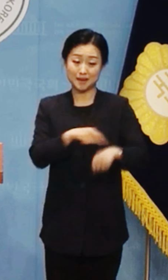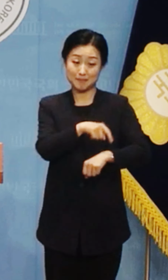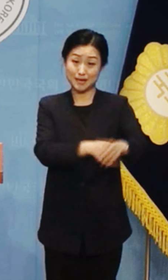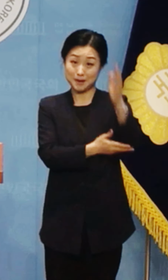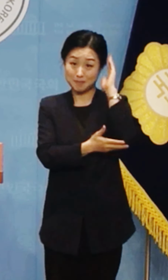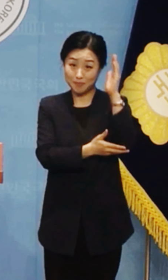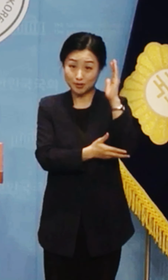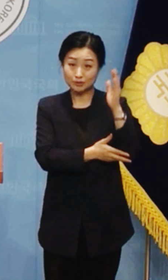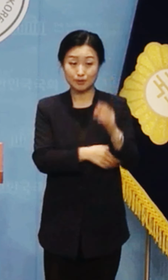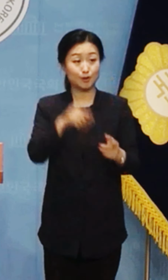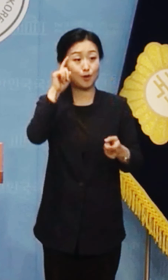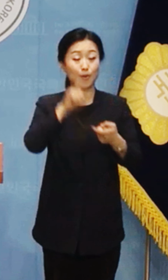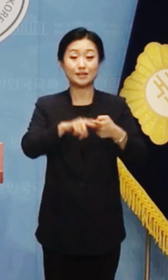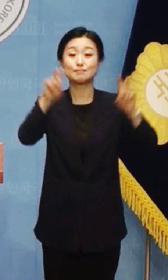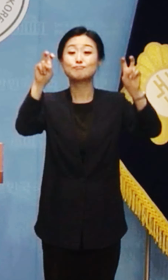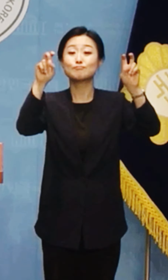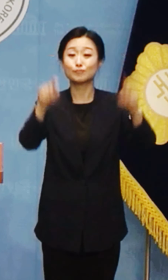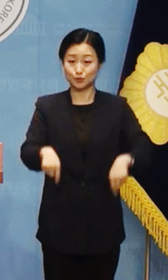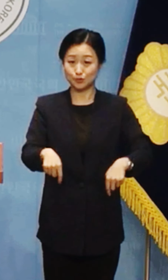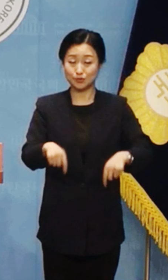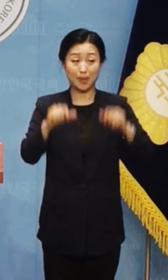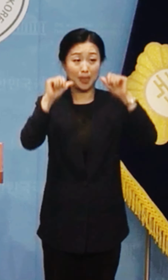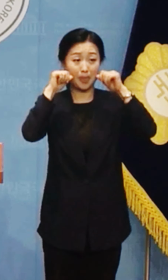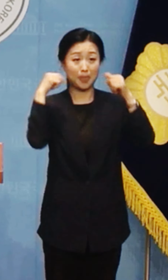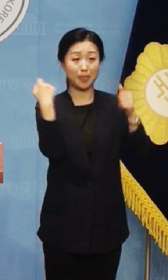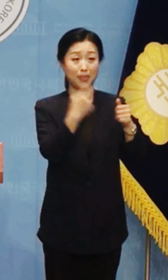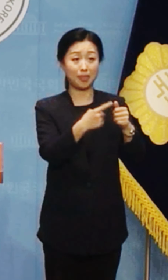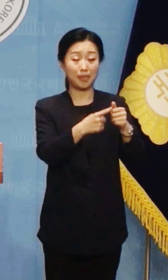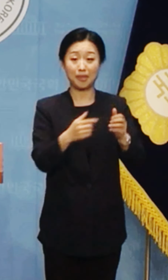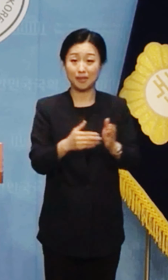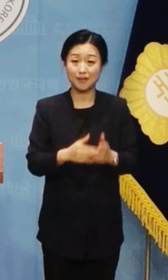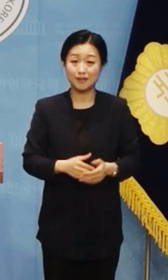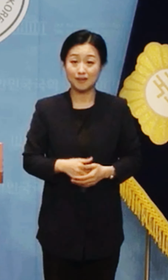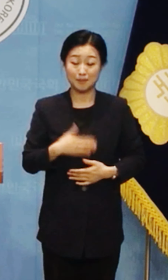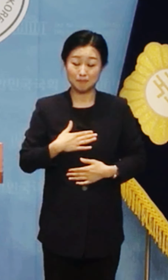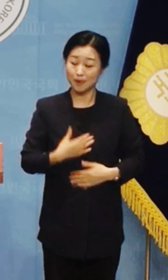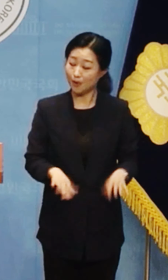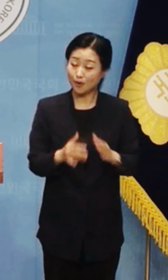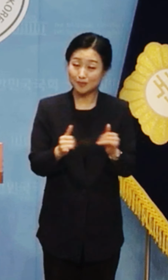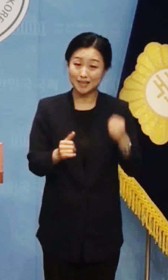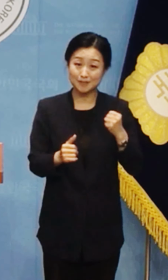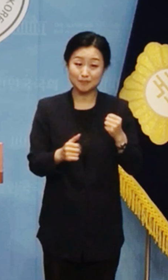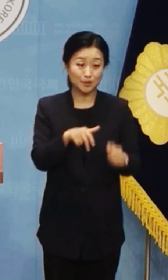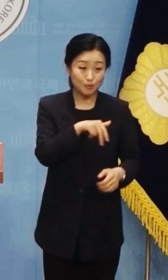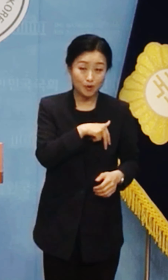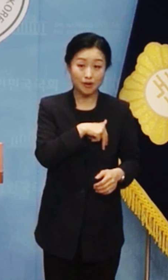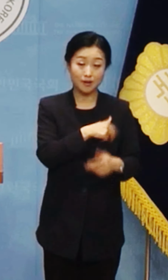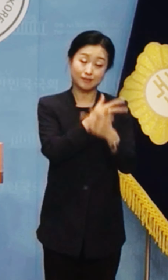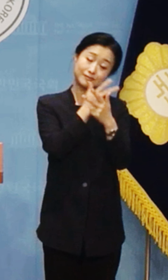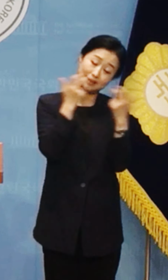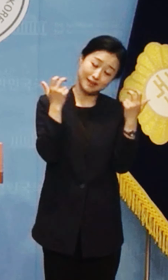필리버스터에 아무런 관심이 없습니다 조롱만 넘쳐날뿐입니다 피곤에 지친 국민의 힘 의원들도 대놓고